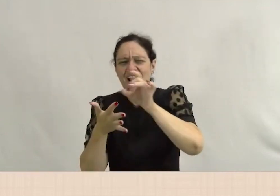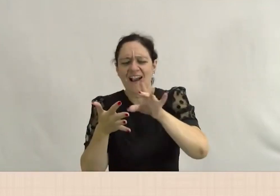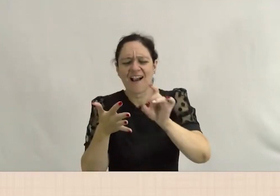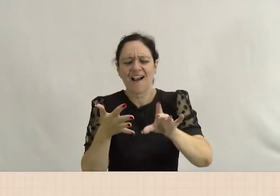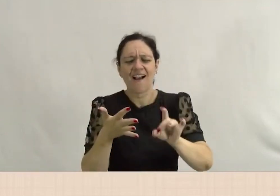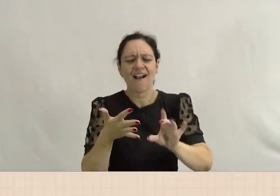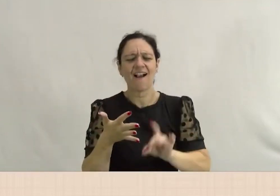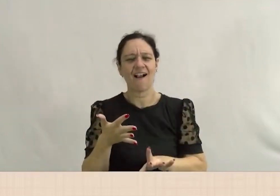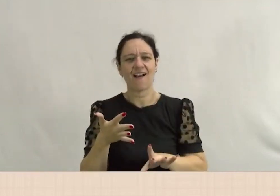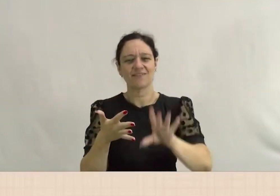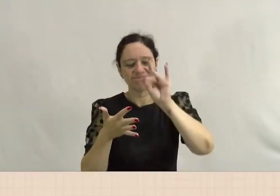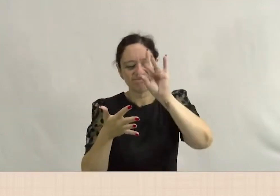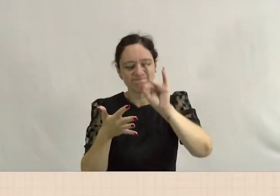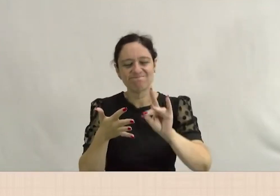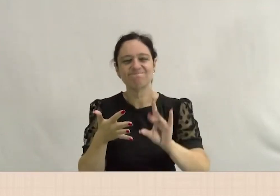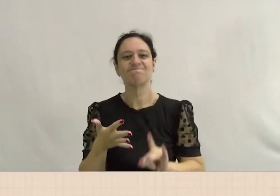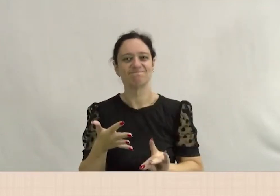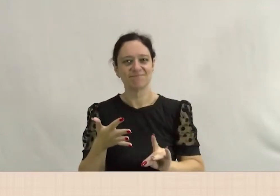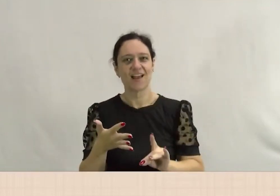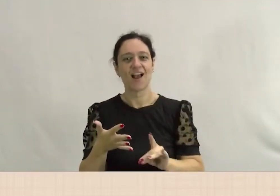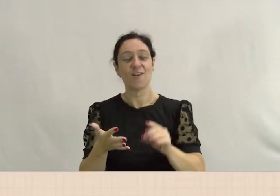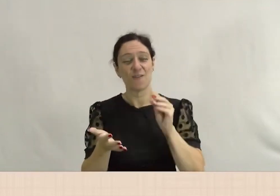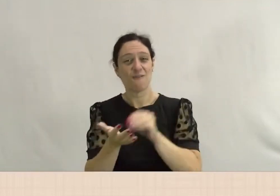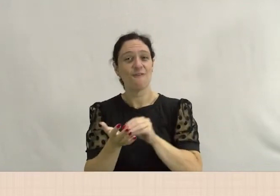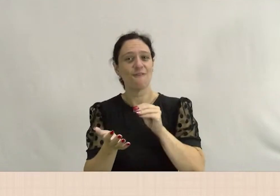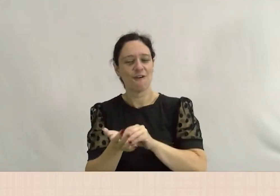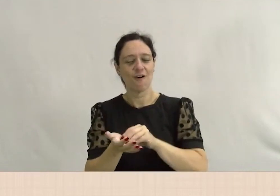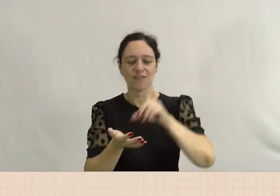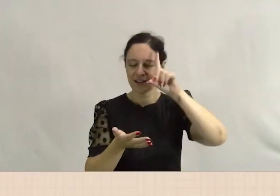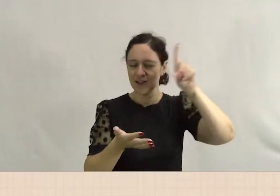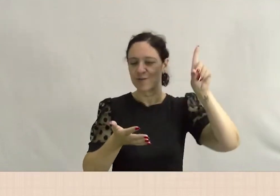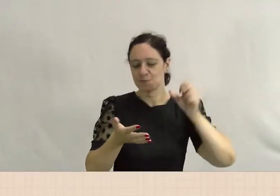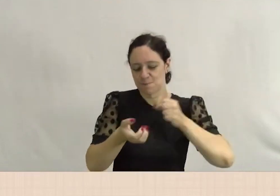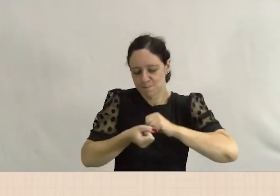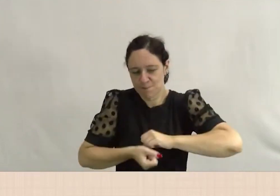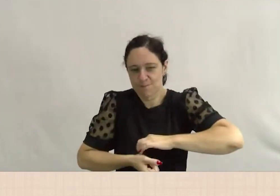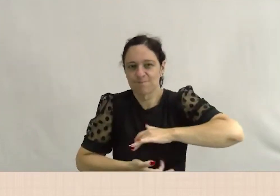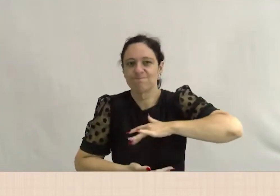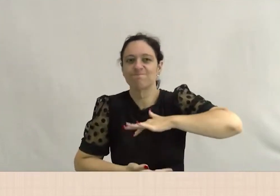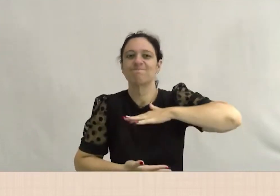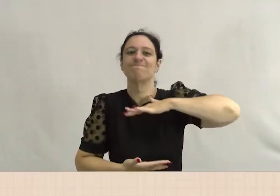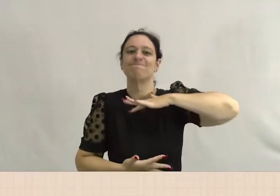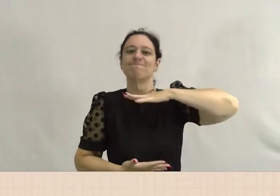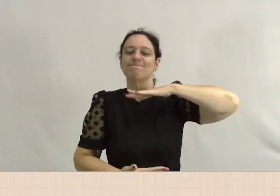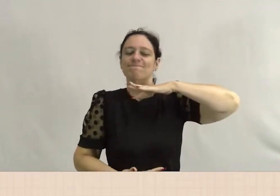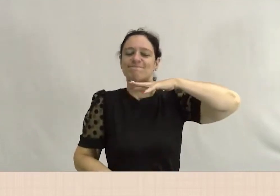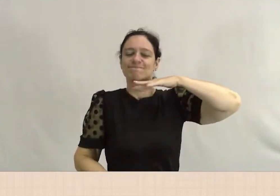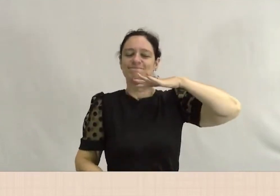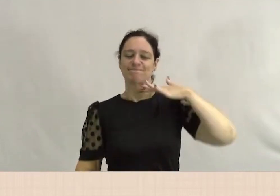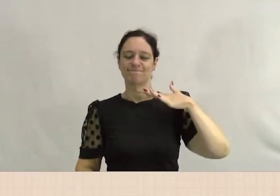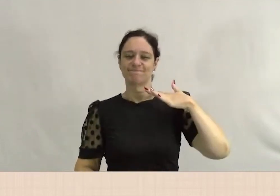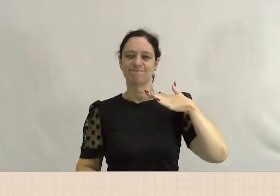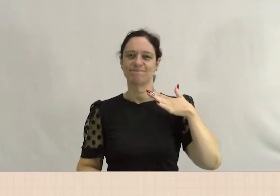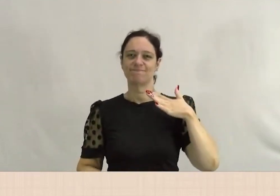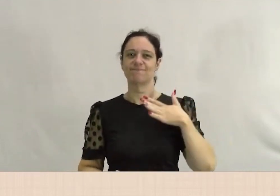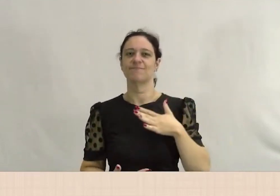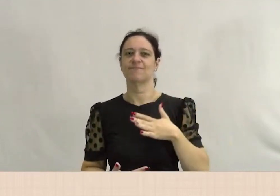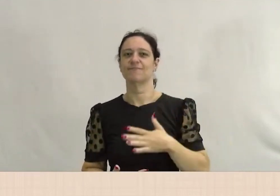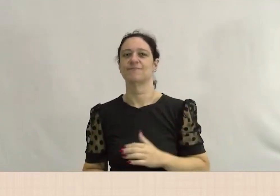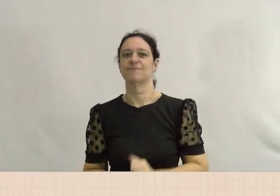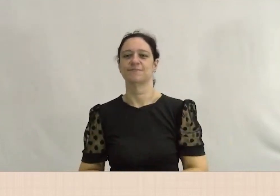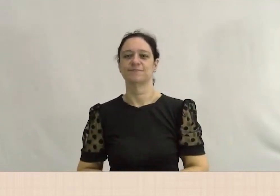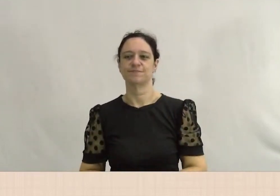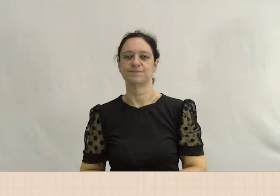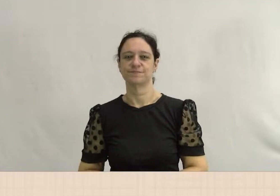seu ser, toda vaidade dos seus pensamentos. Ele está enchendo com a sua realidade, com a